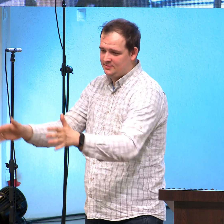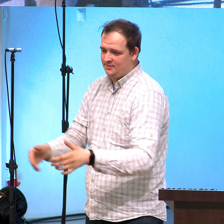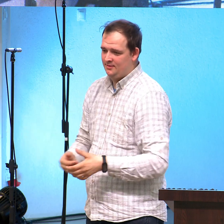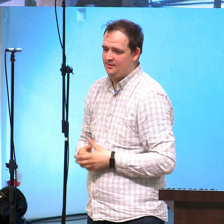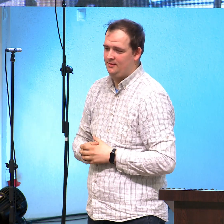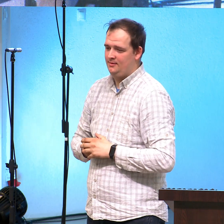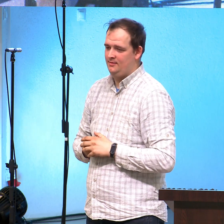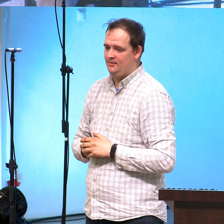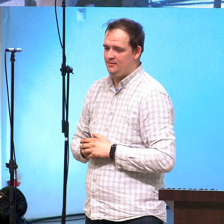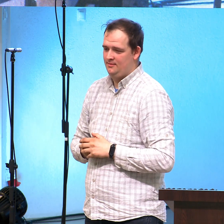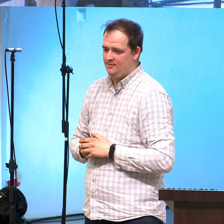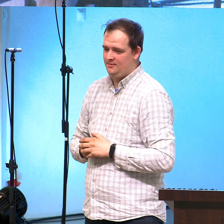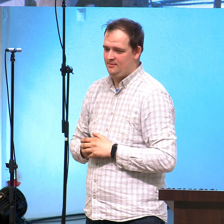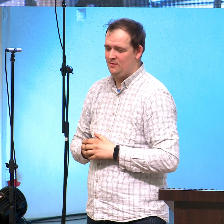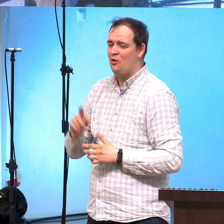открывает тайны сердца своего.